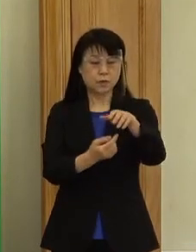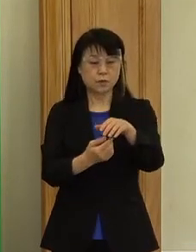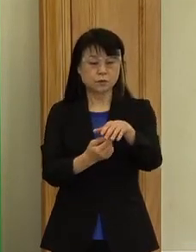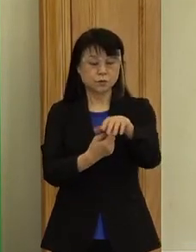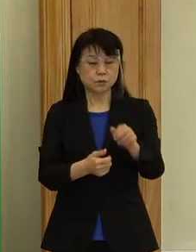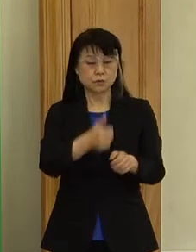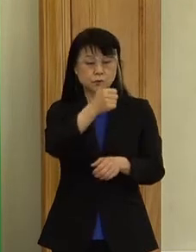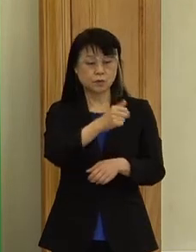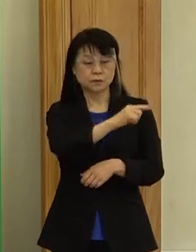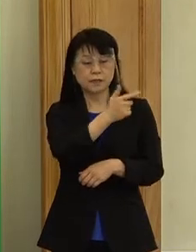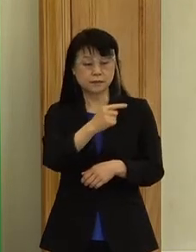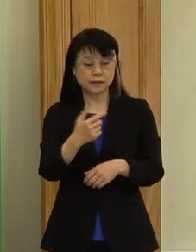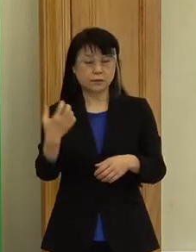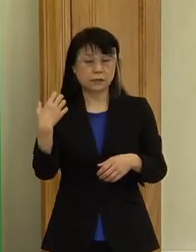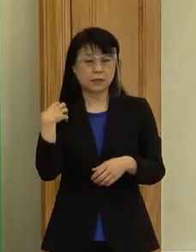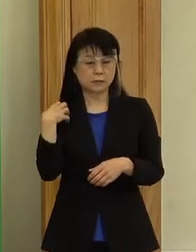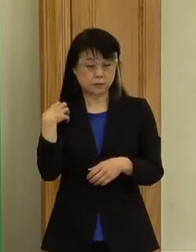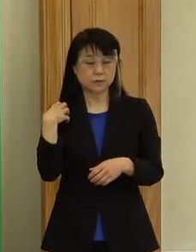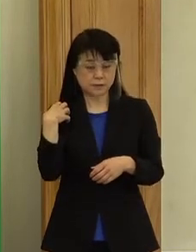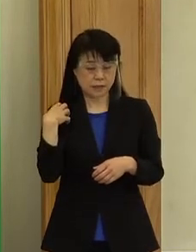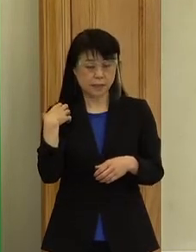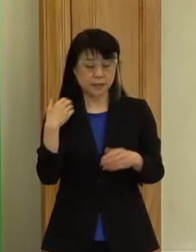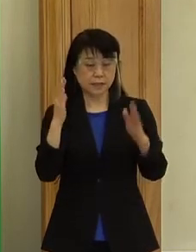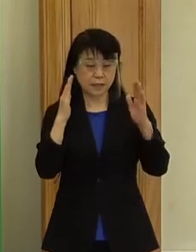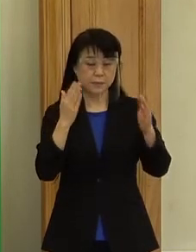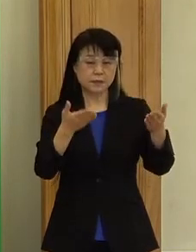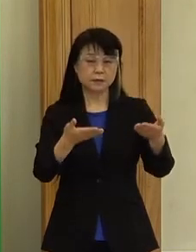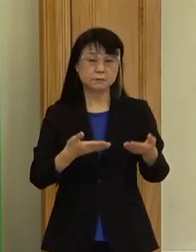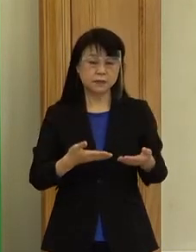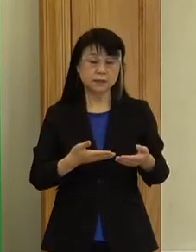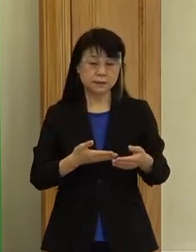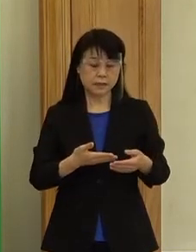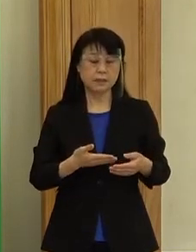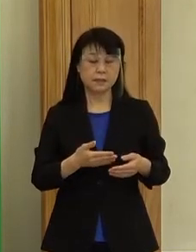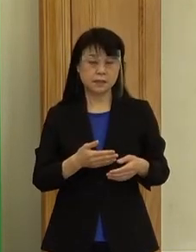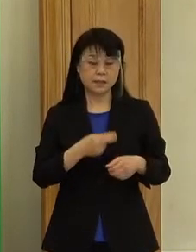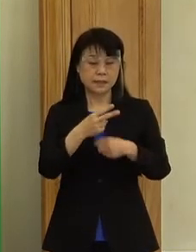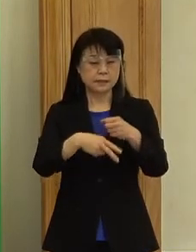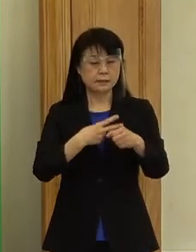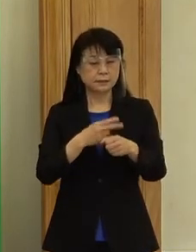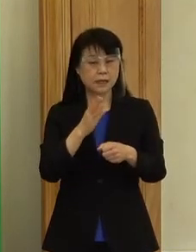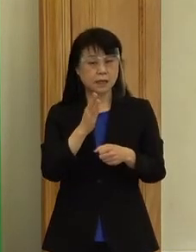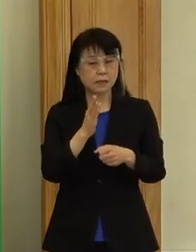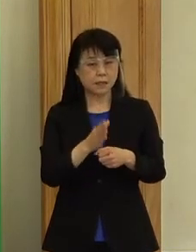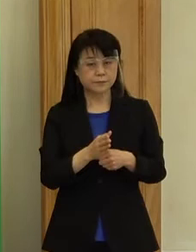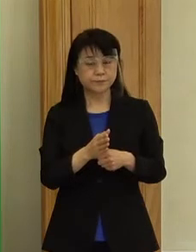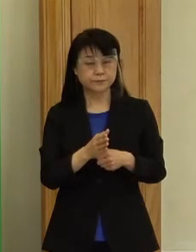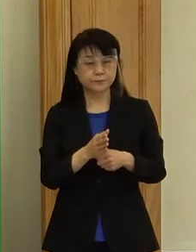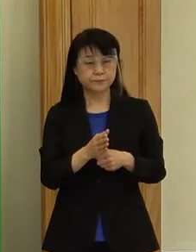労をかけながら、それをもう本当に2年半にわたって